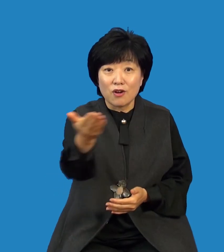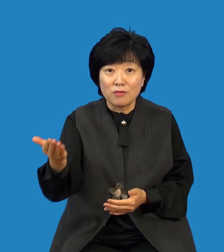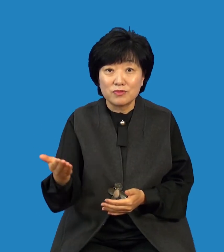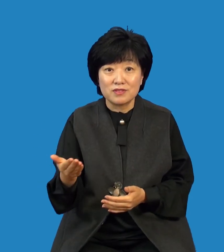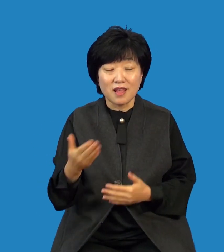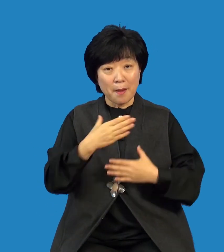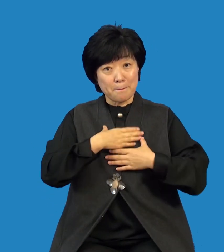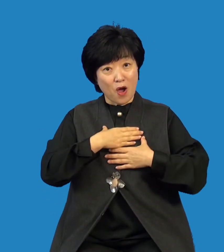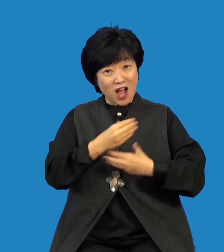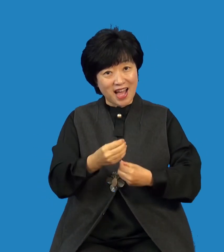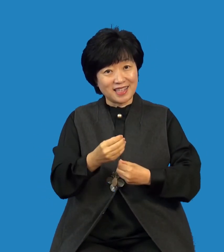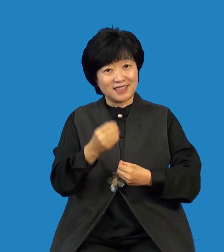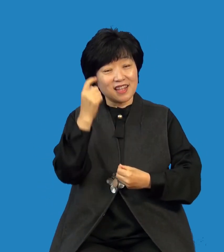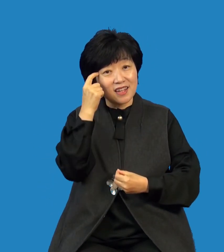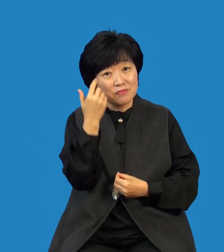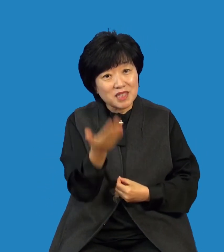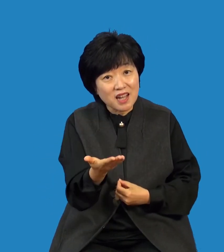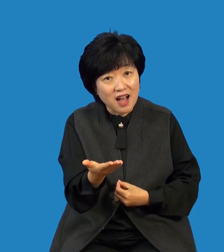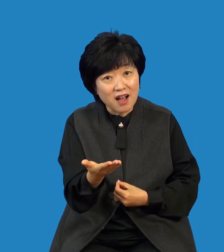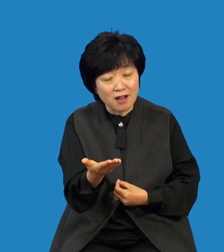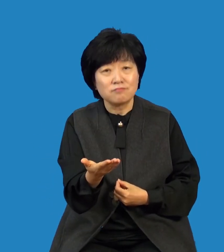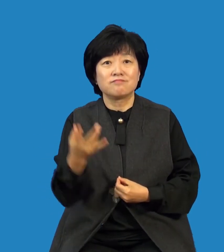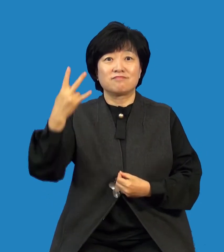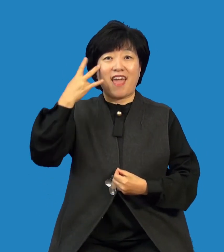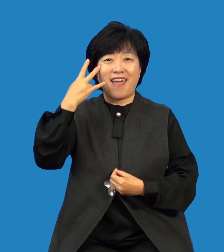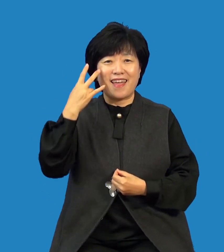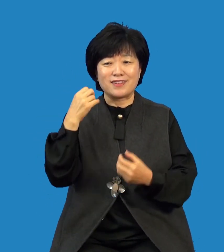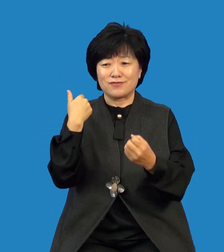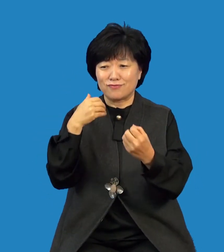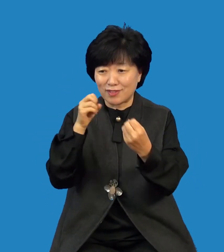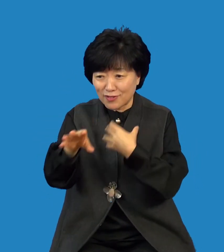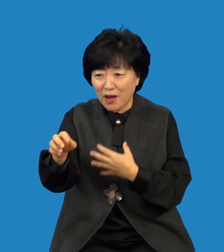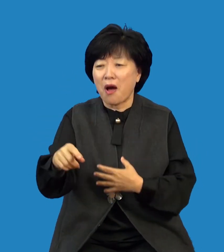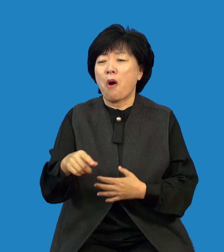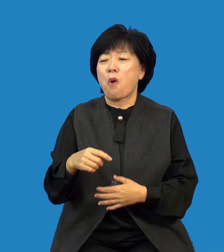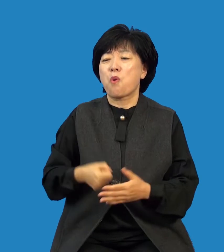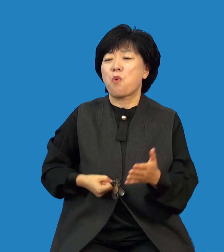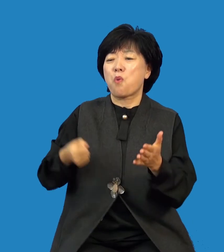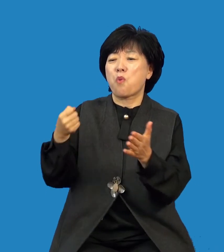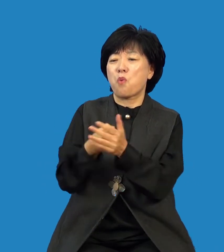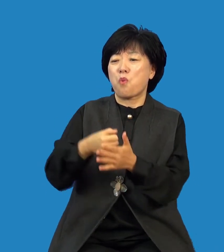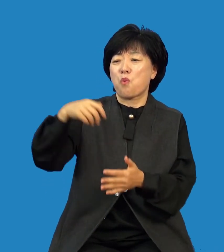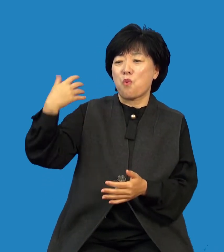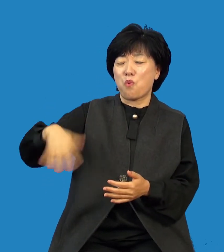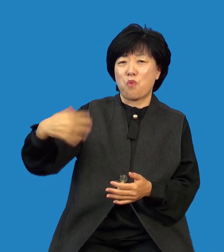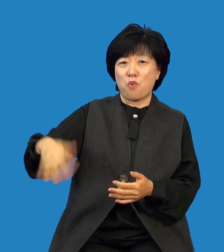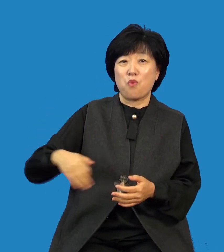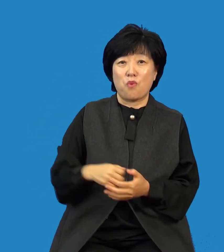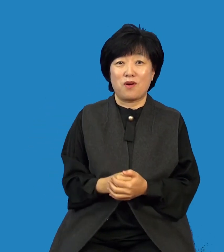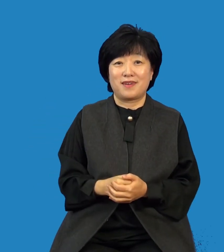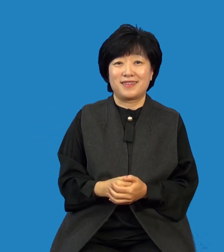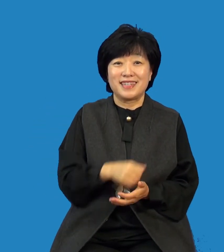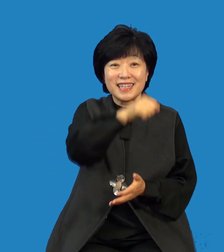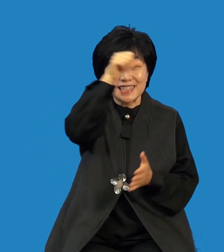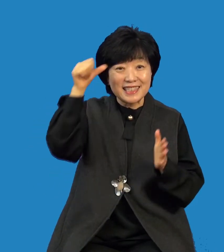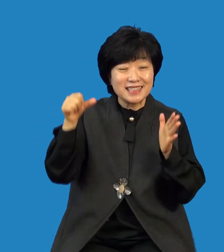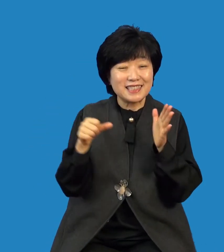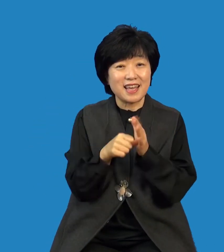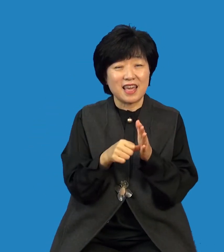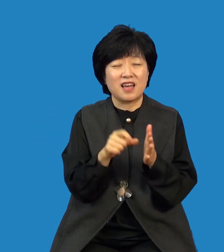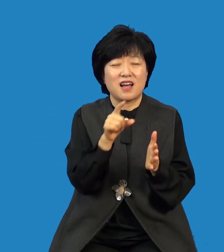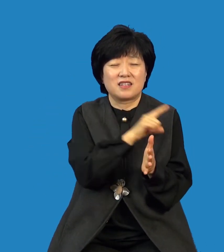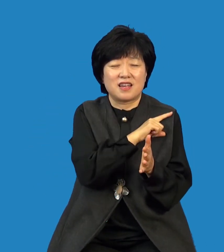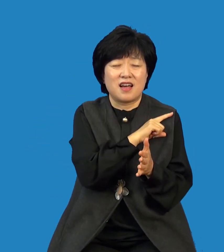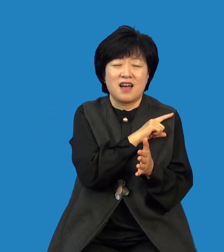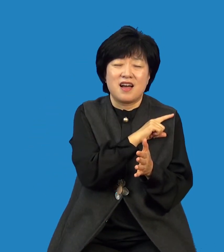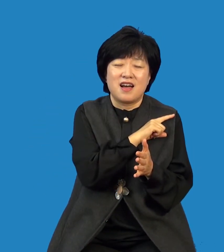용감하시네요. 평안하십니까? 이 근심과 두려움은 저희뿐만 아니라 1세기를 살았던 오늘